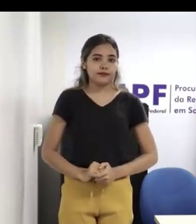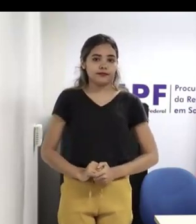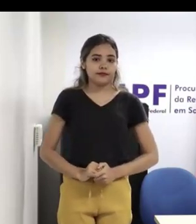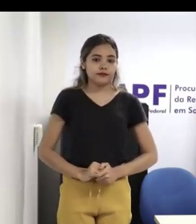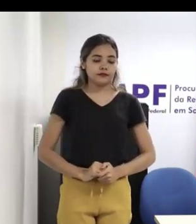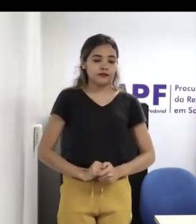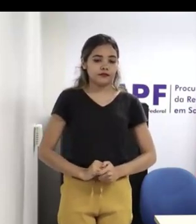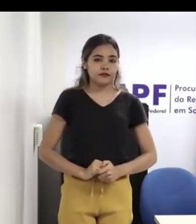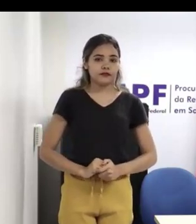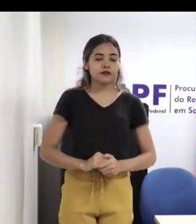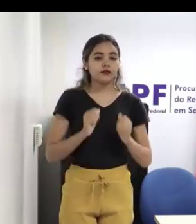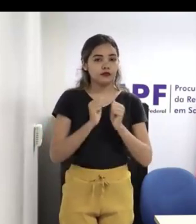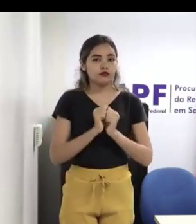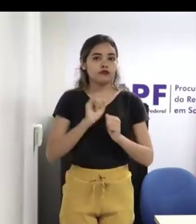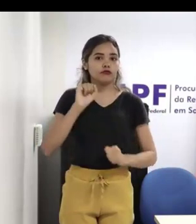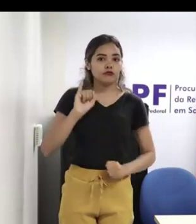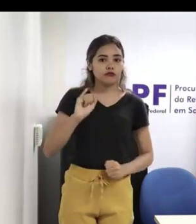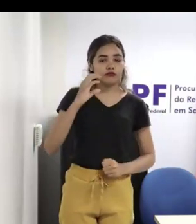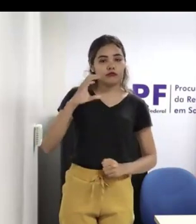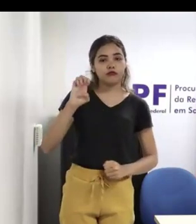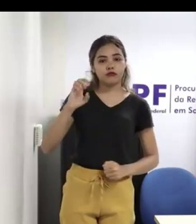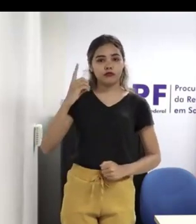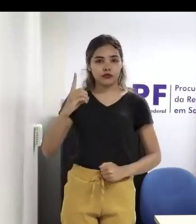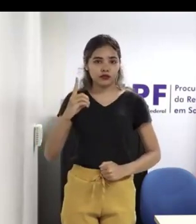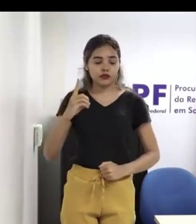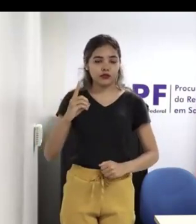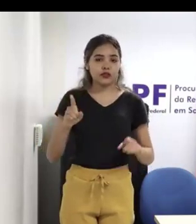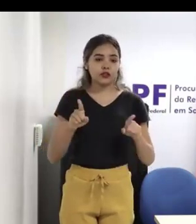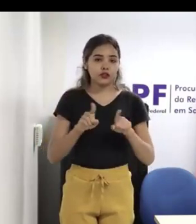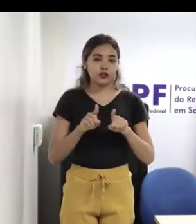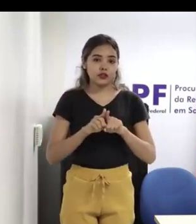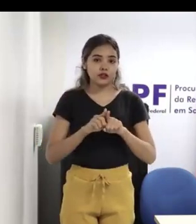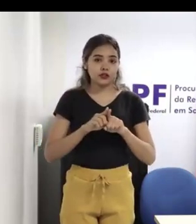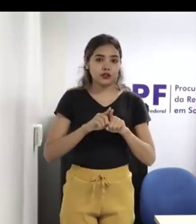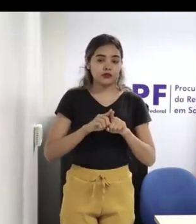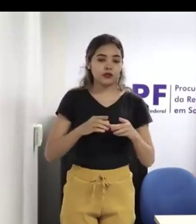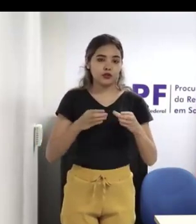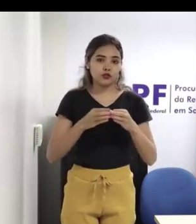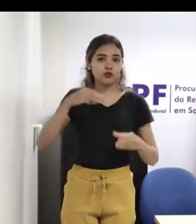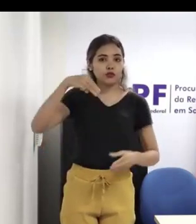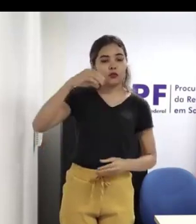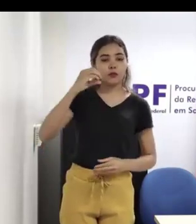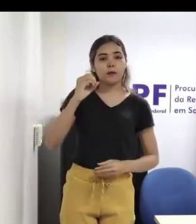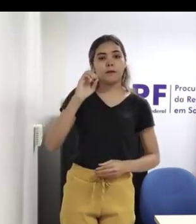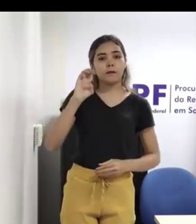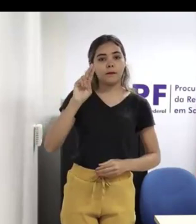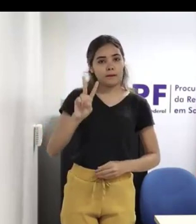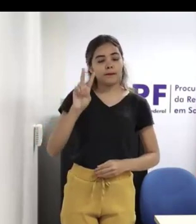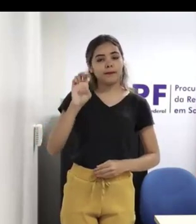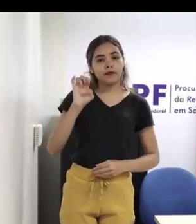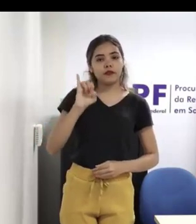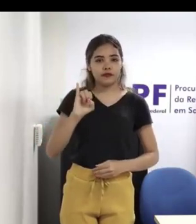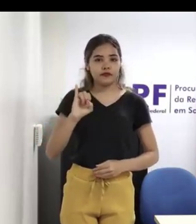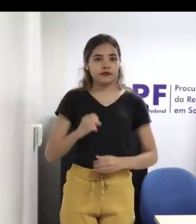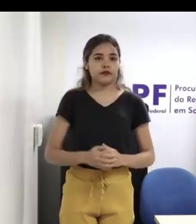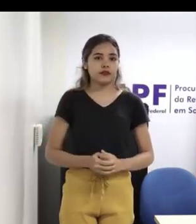UED e pelo movimento pela educação inclusiva o movei tendo como parceiros a delegacia de polícia